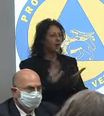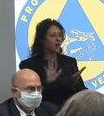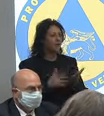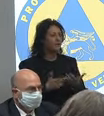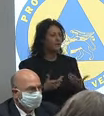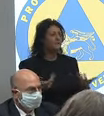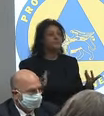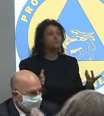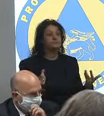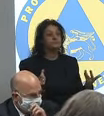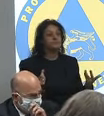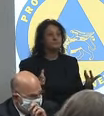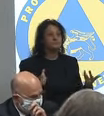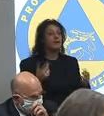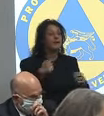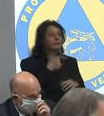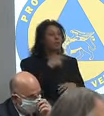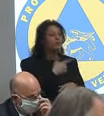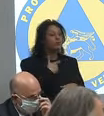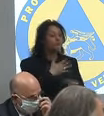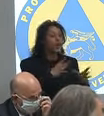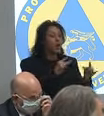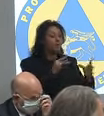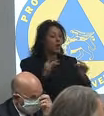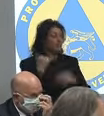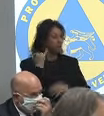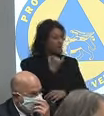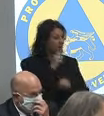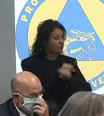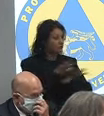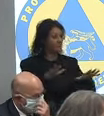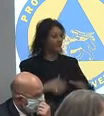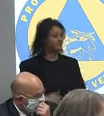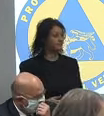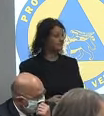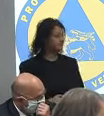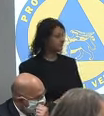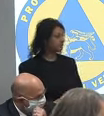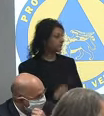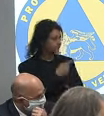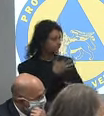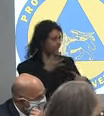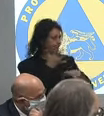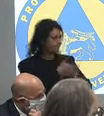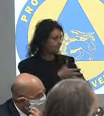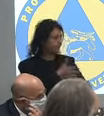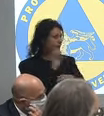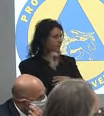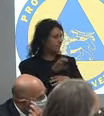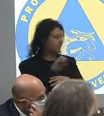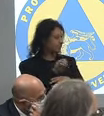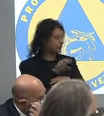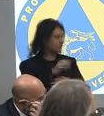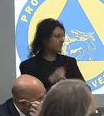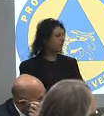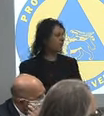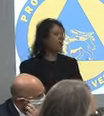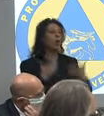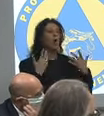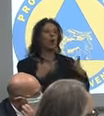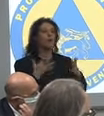secca, uno dice, lo prendo, non lo prendo, basta. Comunque ci sono dati pubblicati ormai vai.